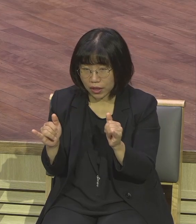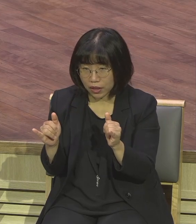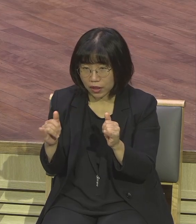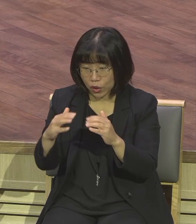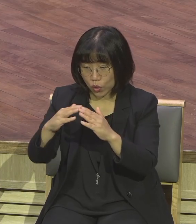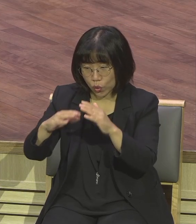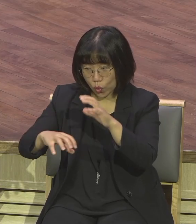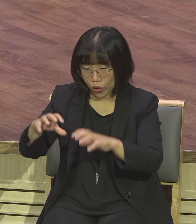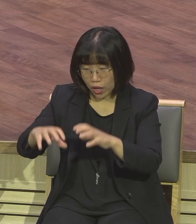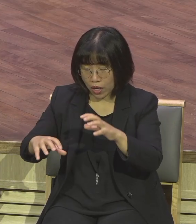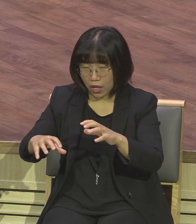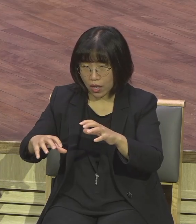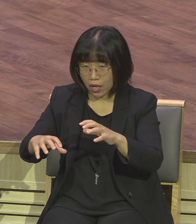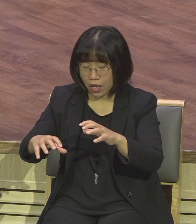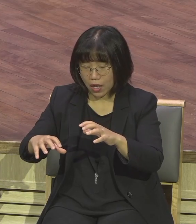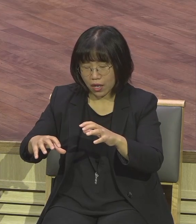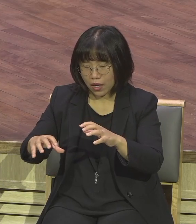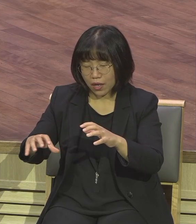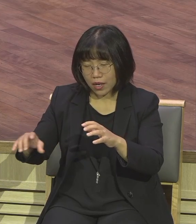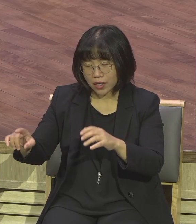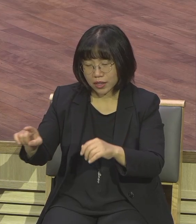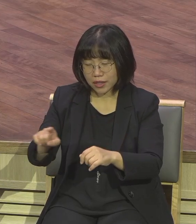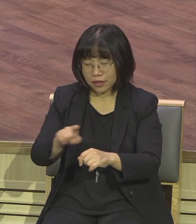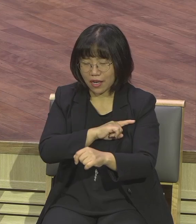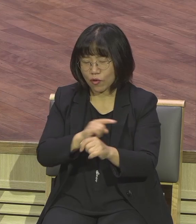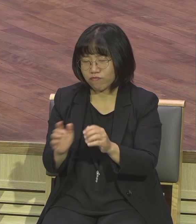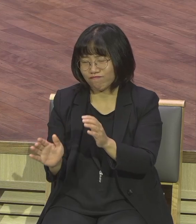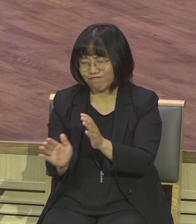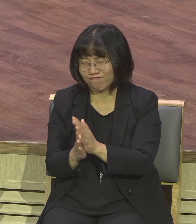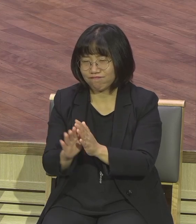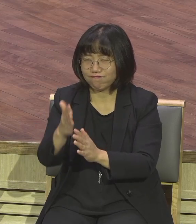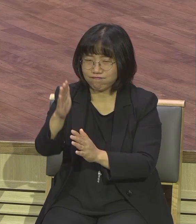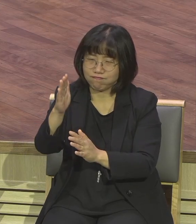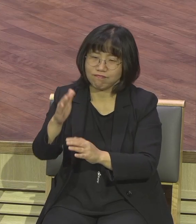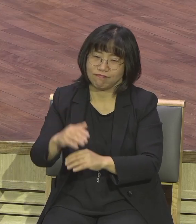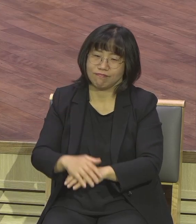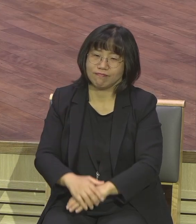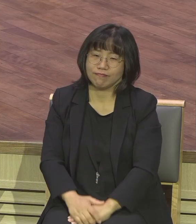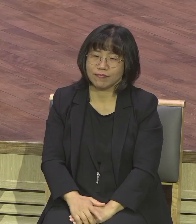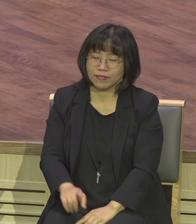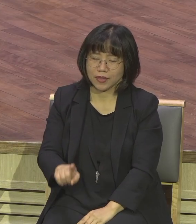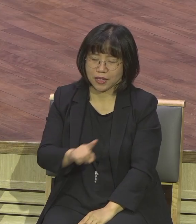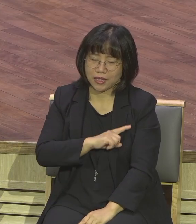동네 최고 학군 좋고 최고 비싼